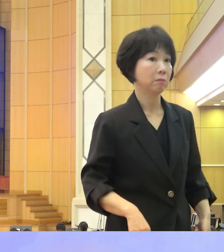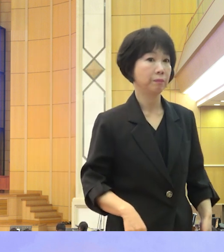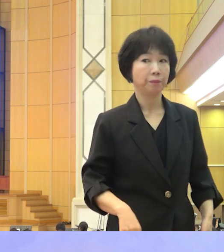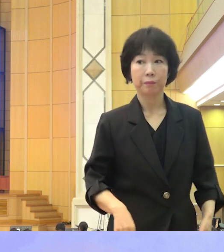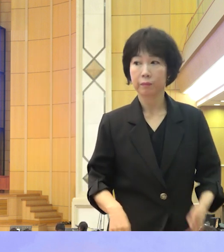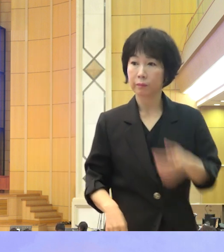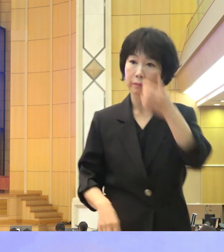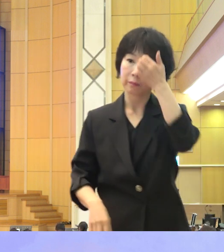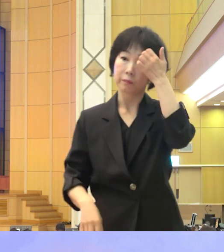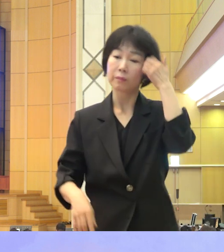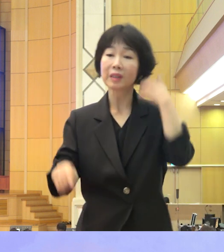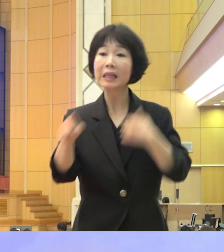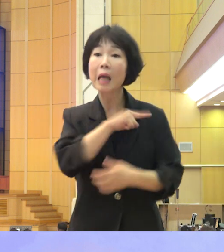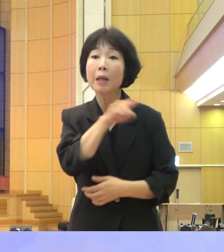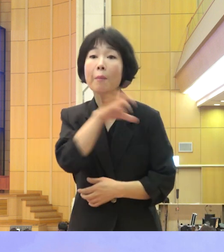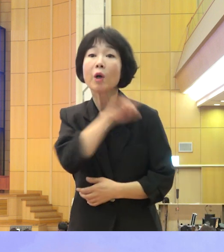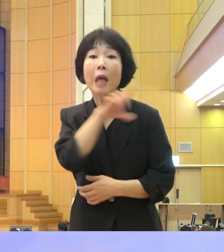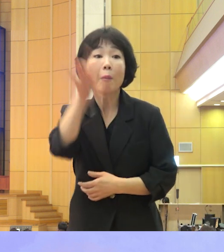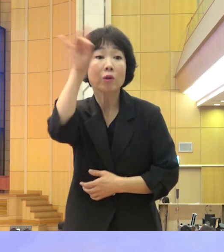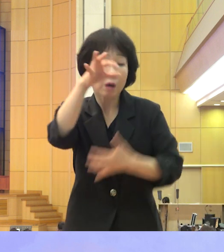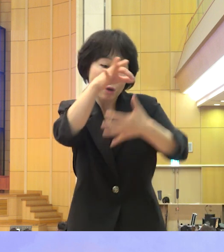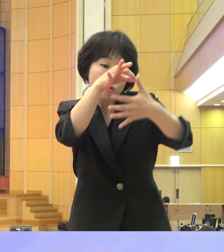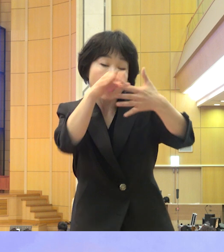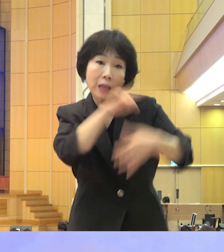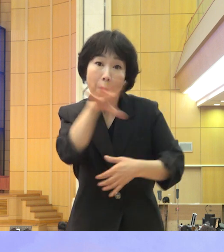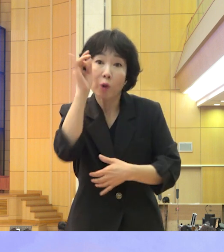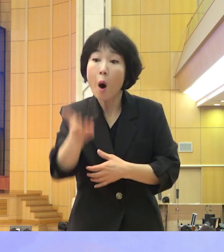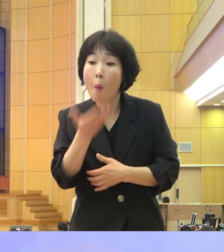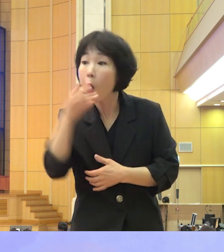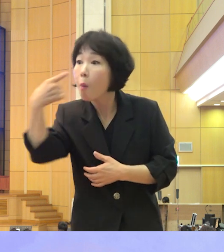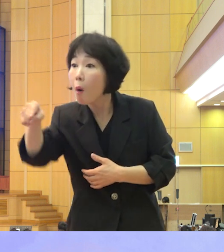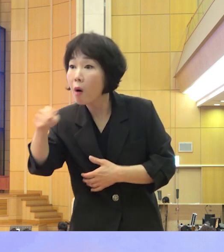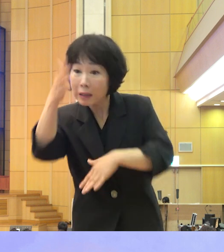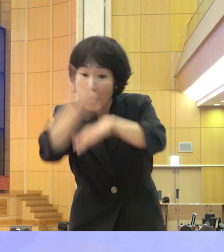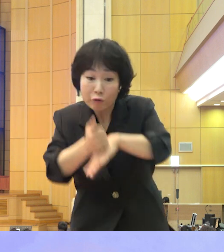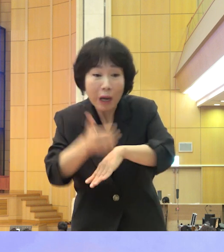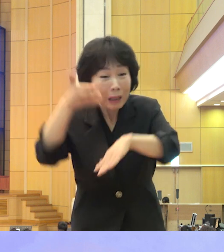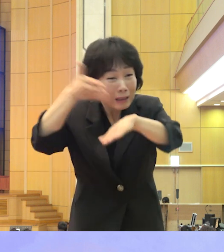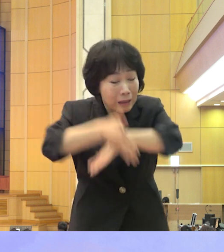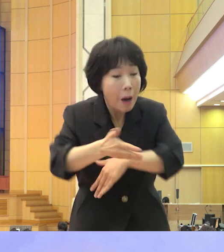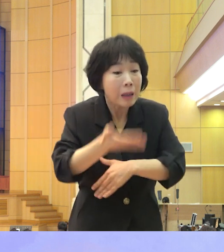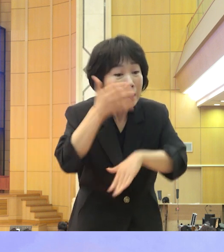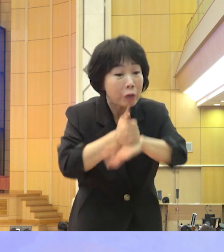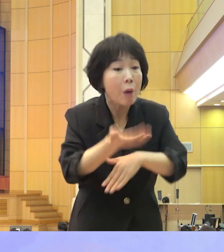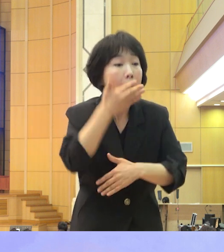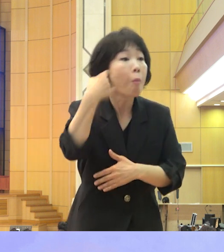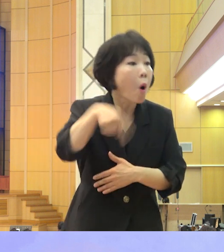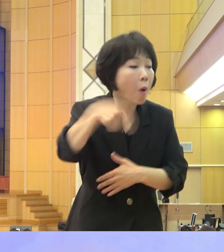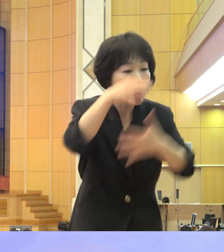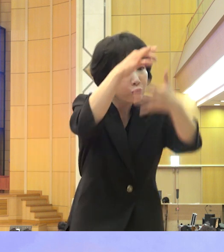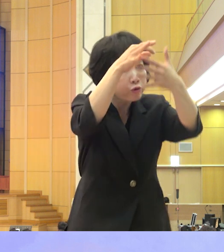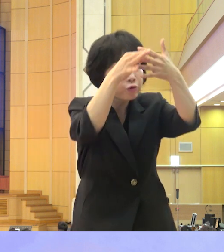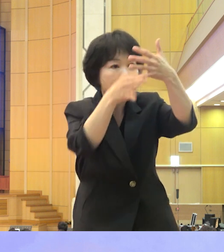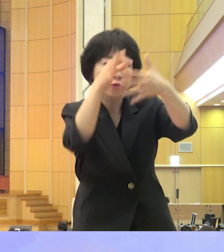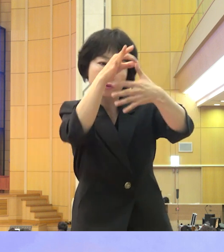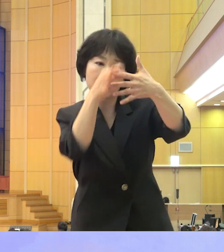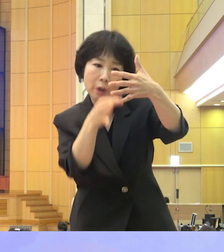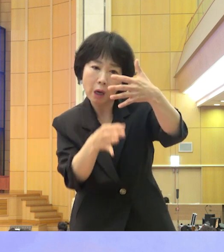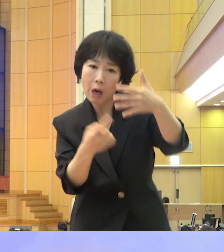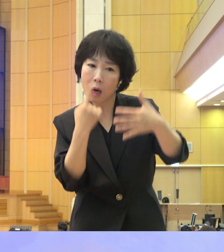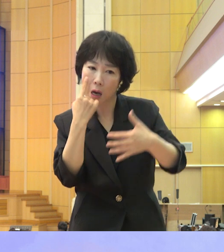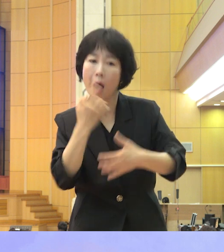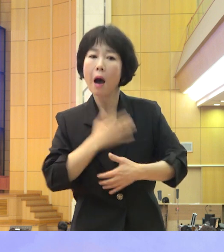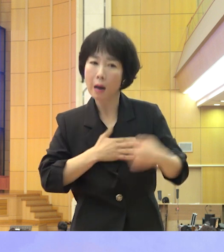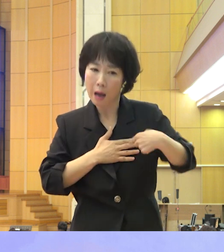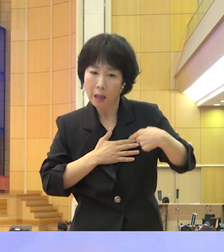나중 하게 되면 정말 잘 아름다운 결과를 가져올 수 있듯이, 음식을 먹는 것도 먼저 먹는 게 있고 나중